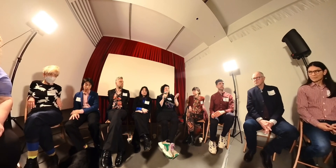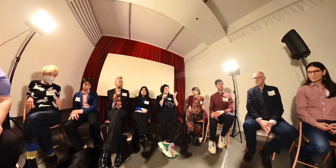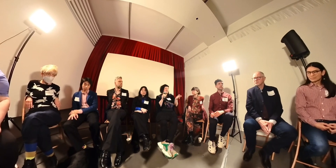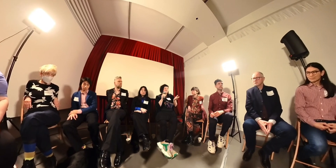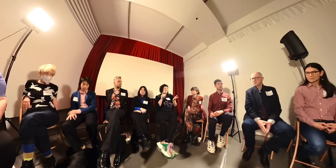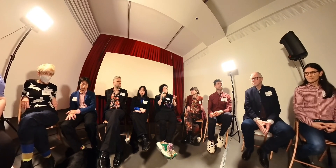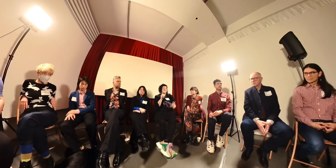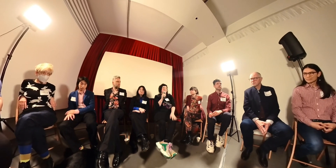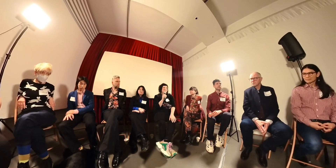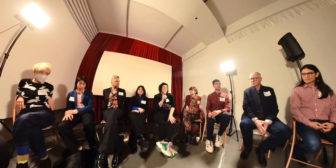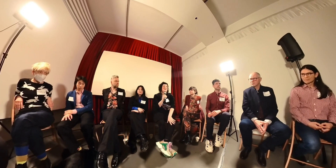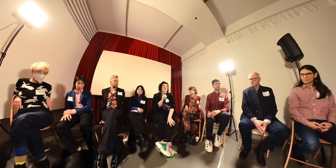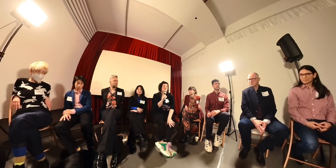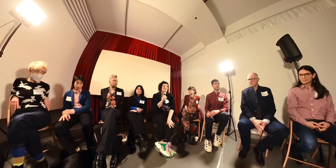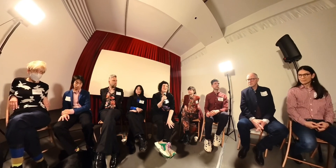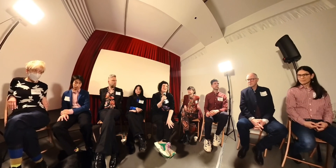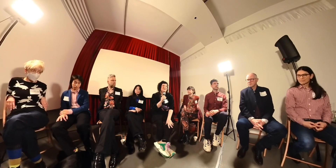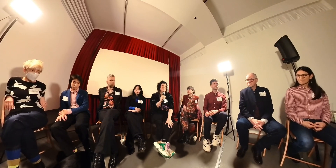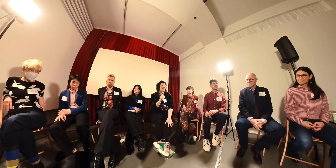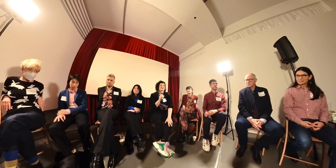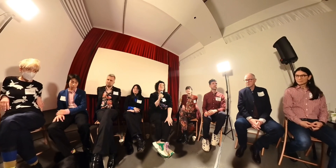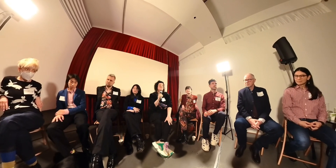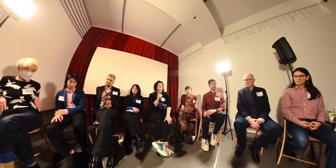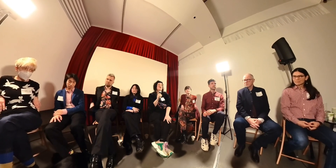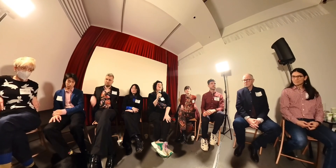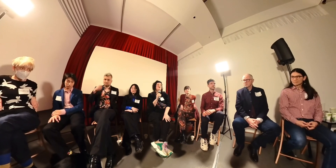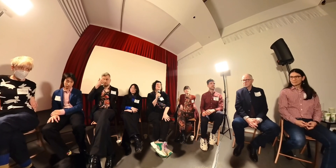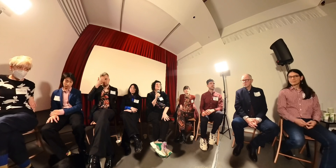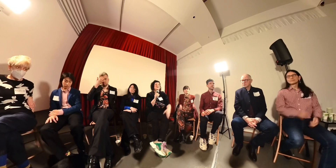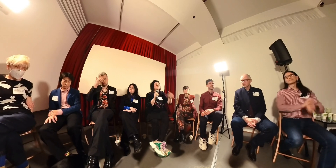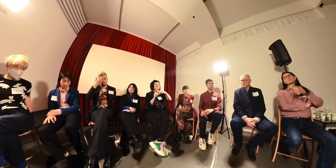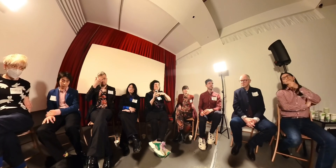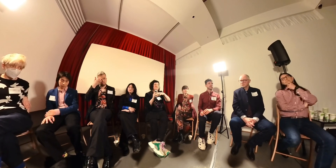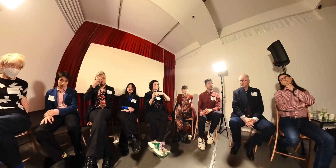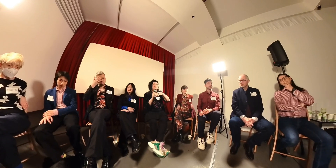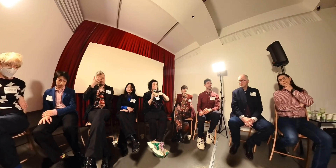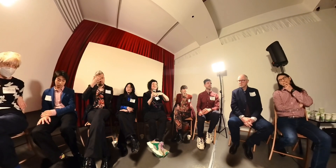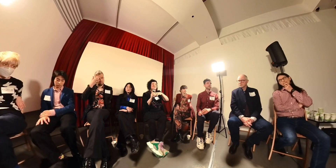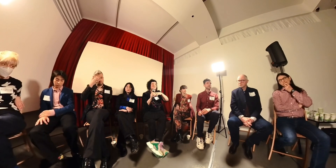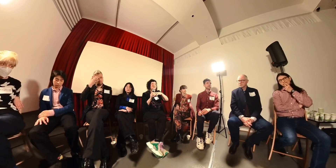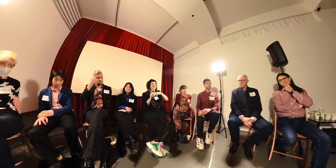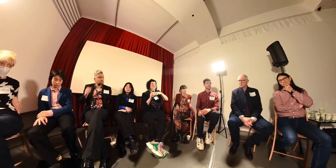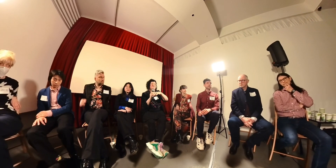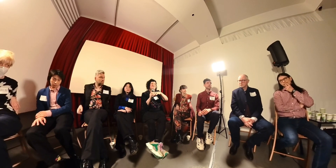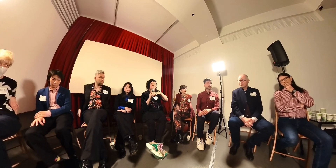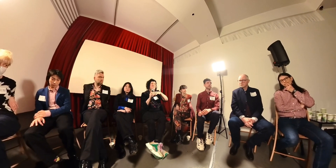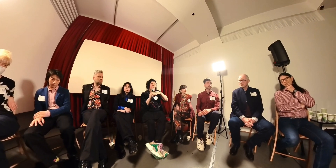Ale vlastně je strašný zmetok, cítím, že vlastně vzniká, stále rozhodují